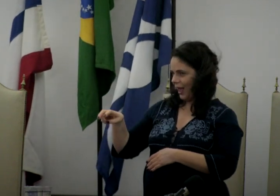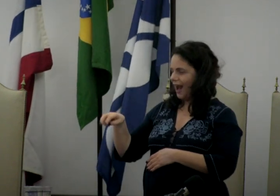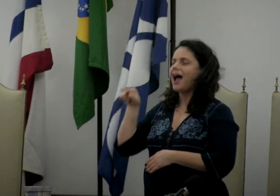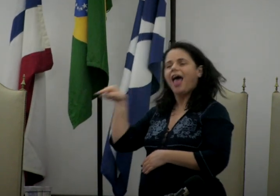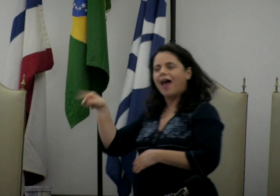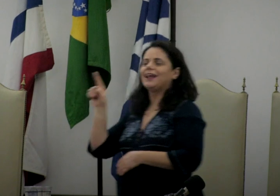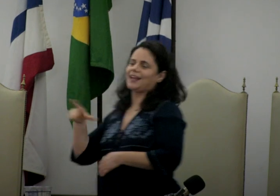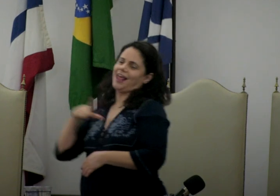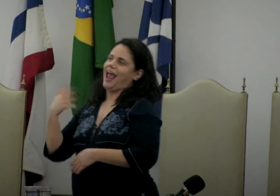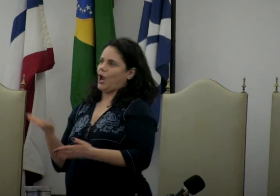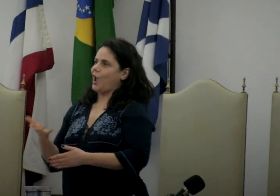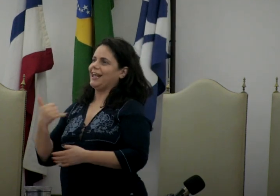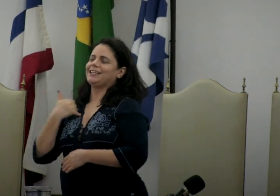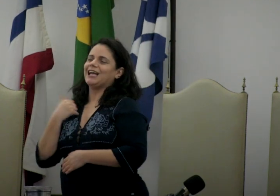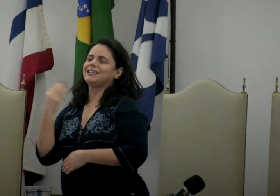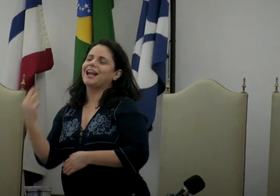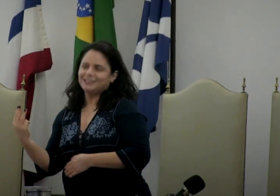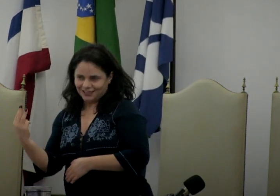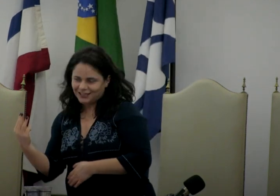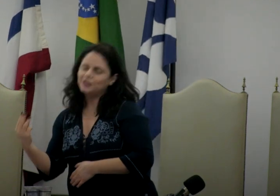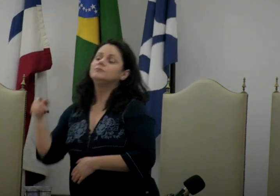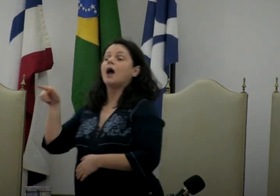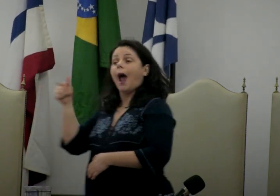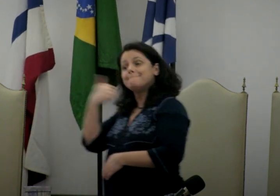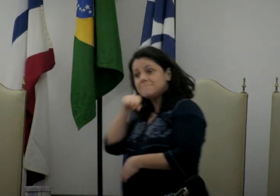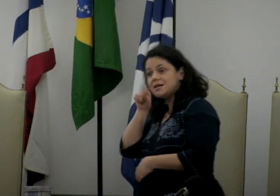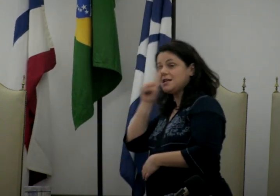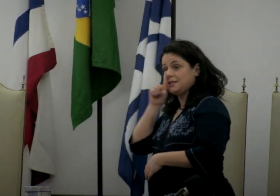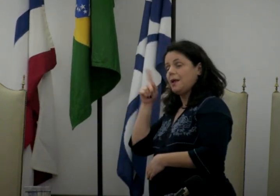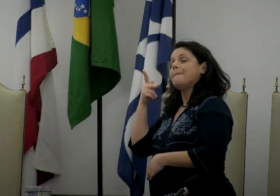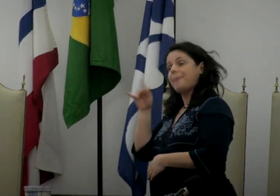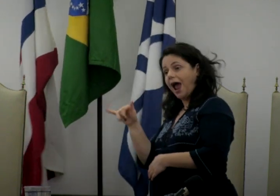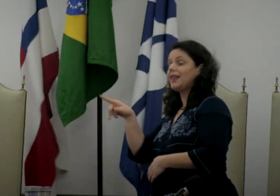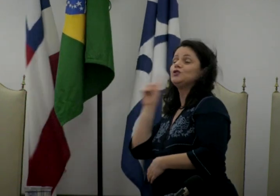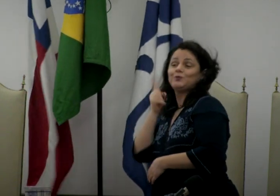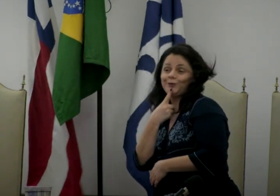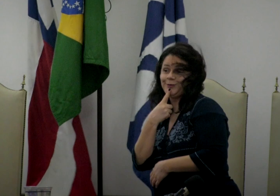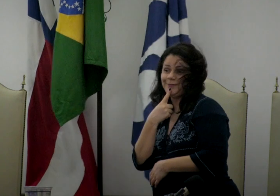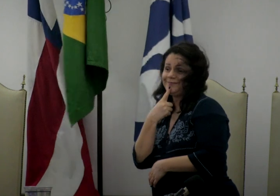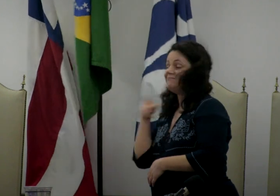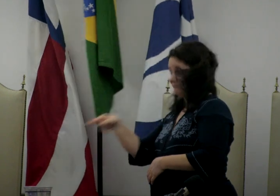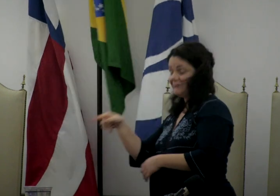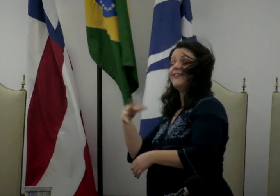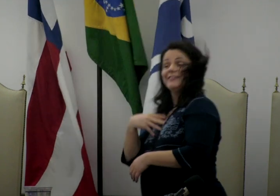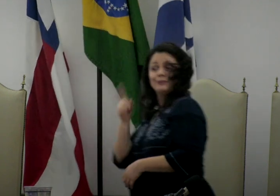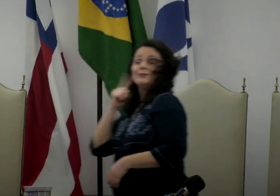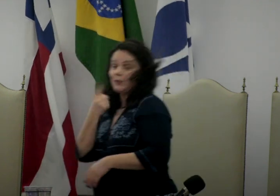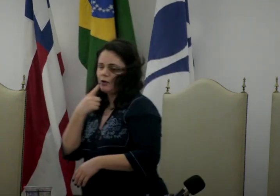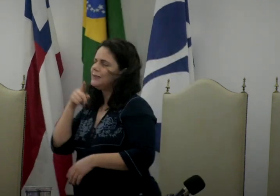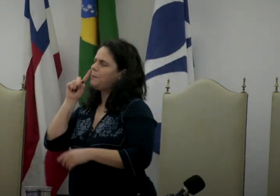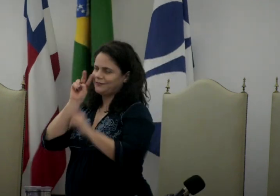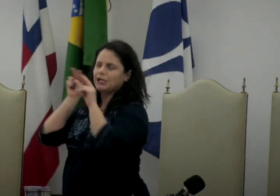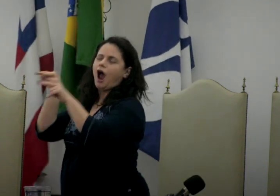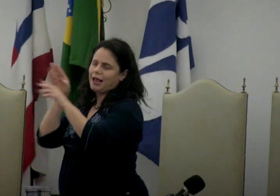O sinal dela é esse aqui, a Fiorella, e ela agora tem 3 aninhos. A mãe dela e o pai, eles são